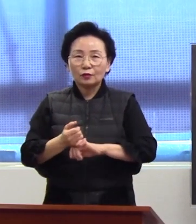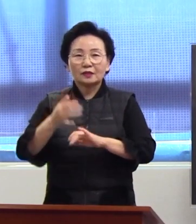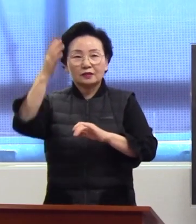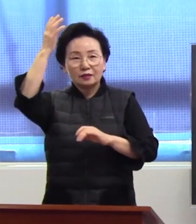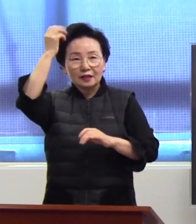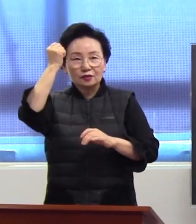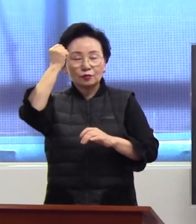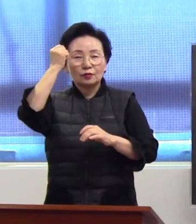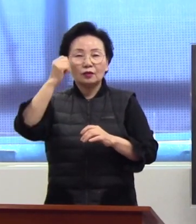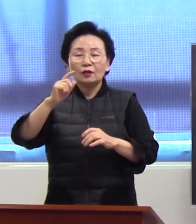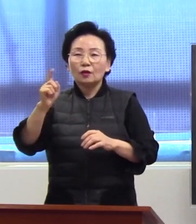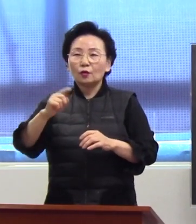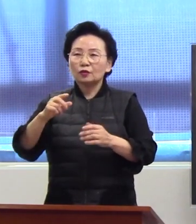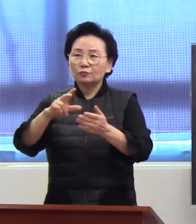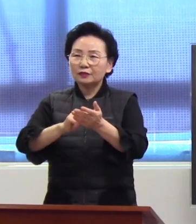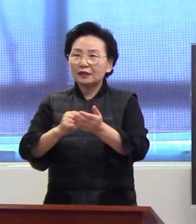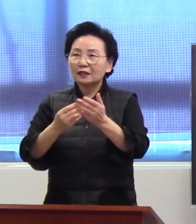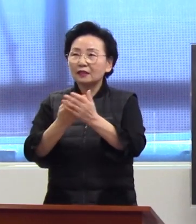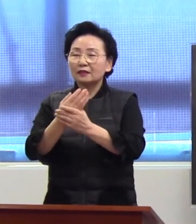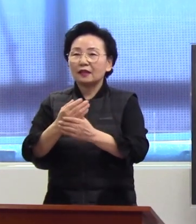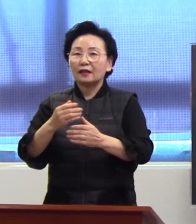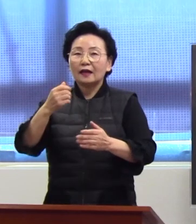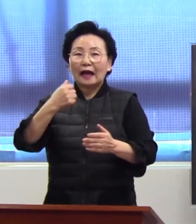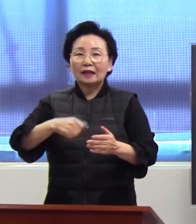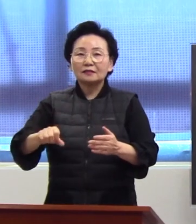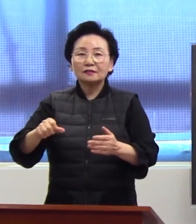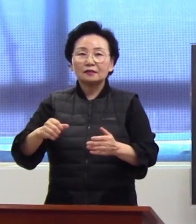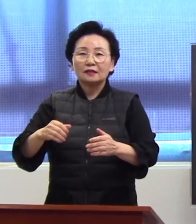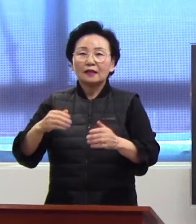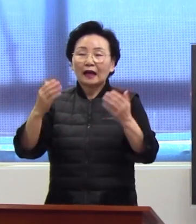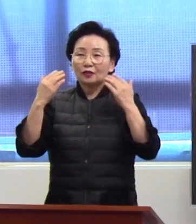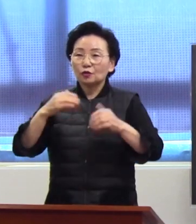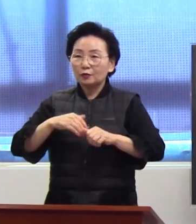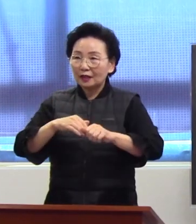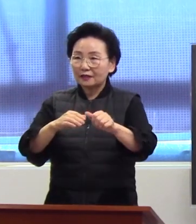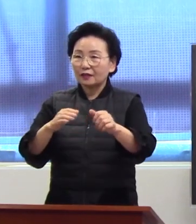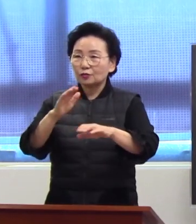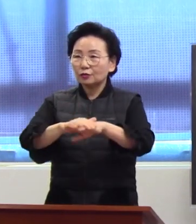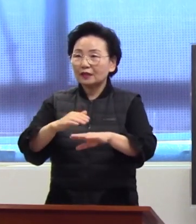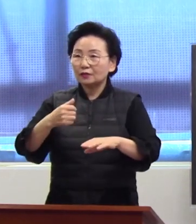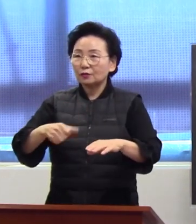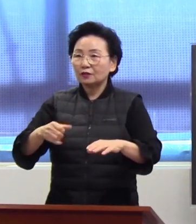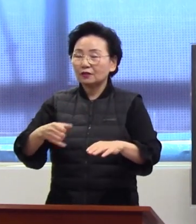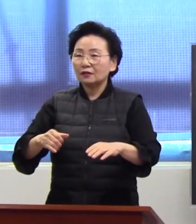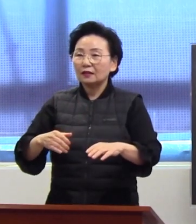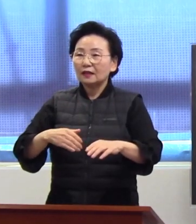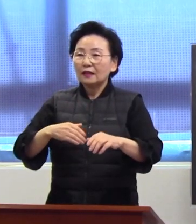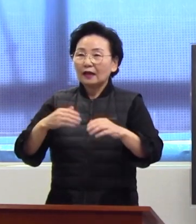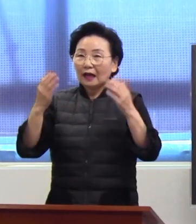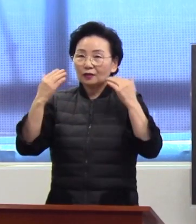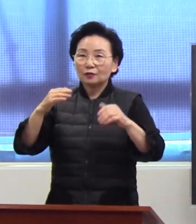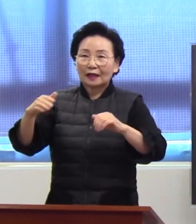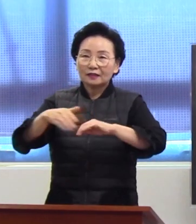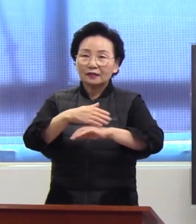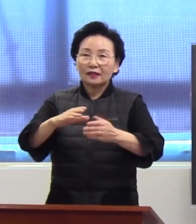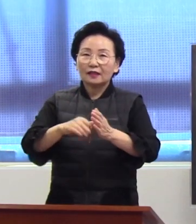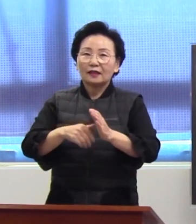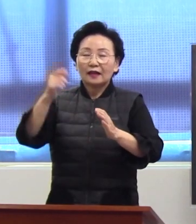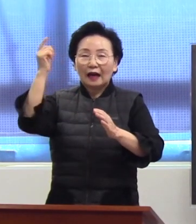꼭 기억하시고, 어떤 문제 생길 때, 아들 학교 보낼 때, 손자 손녀들 학교 다닐 때